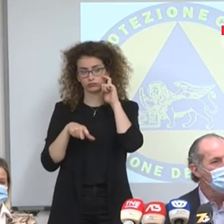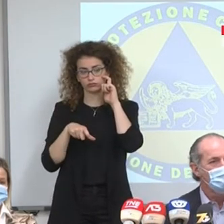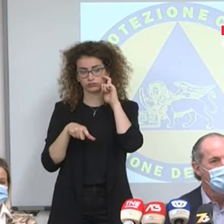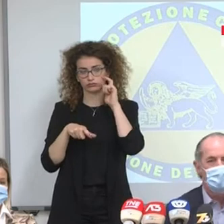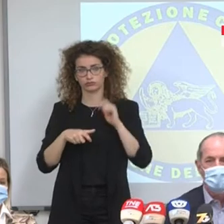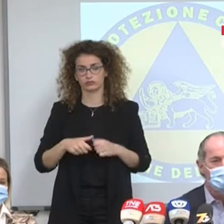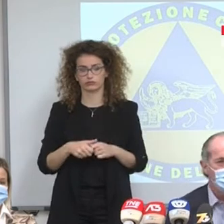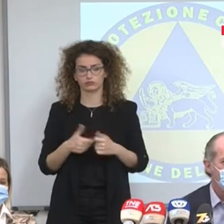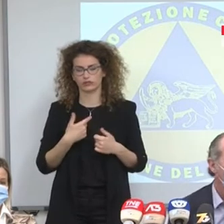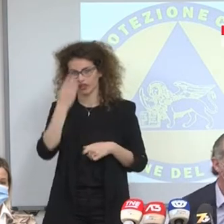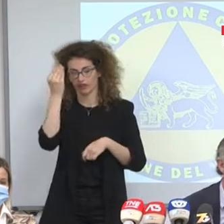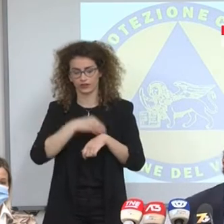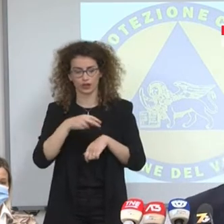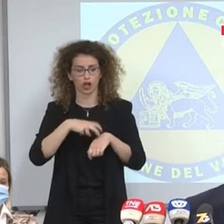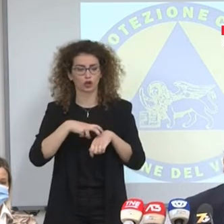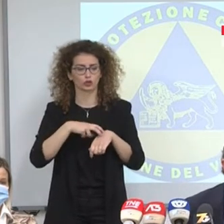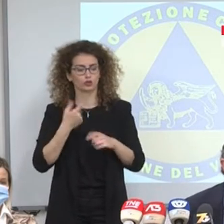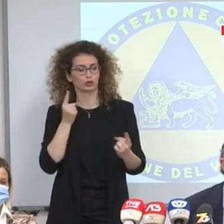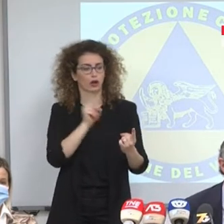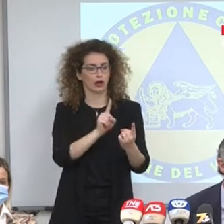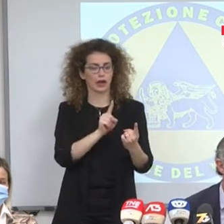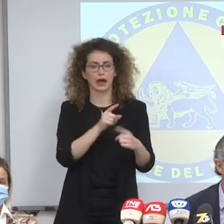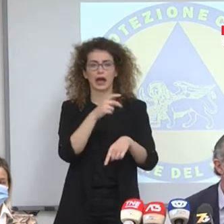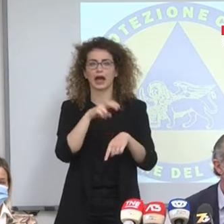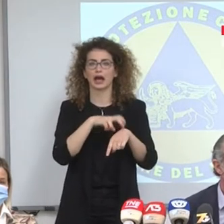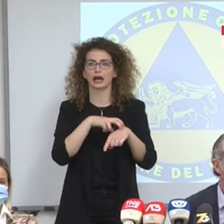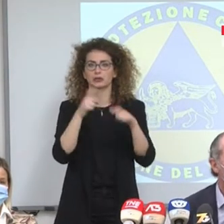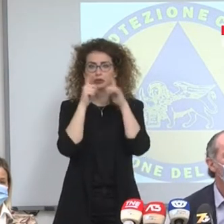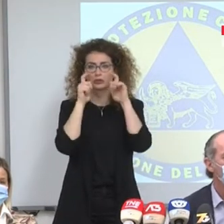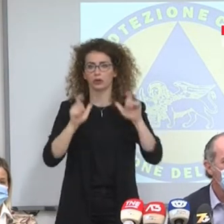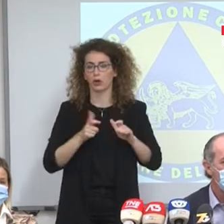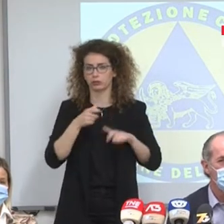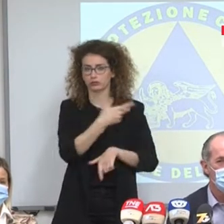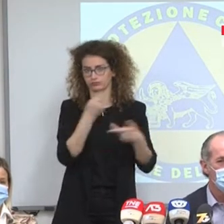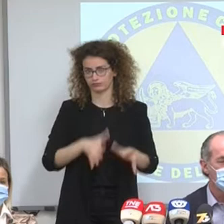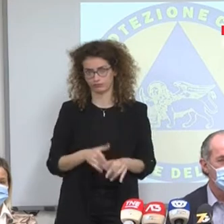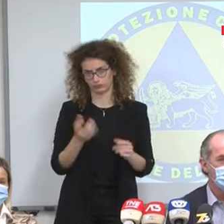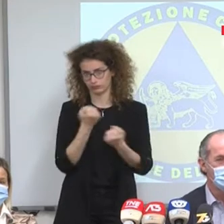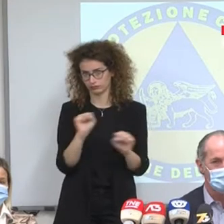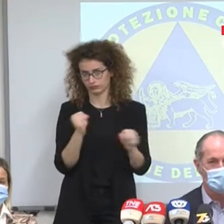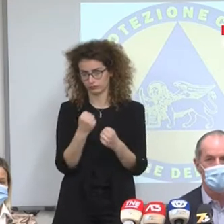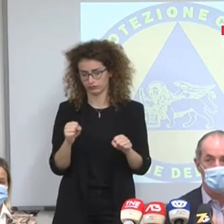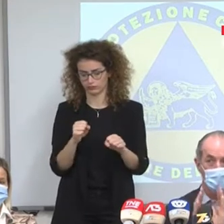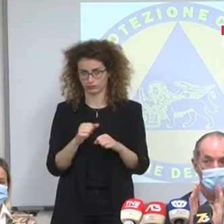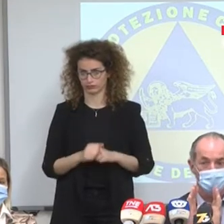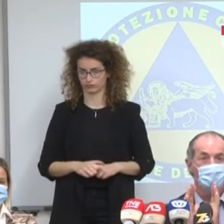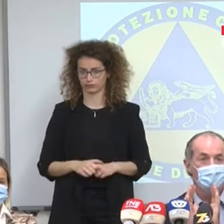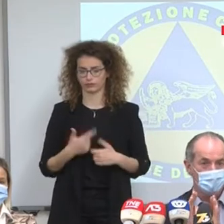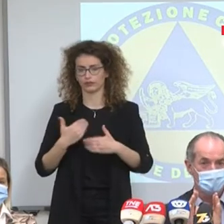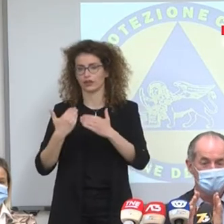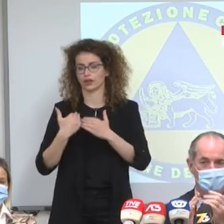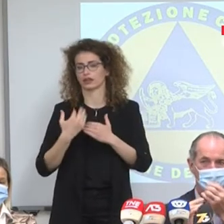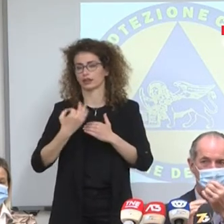Cioè non è che uno va dal medico, il medico lavora senza mascherina perché si è vaccinato. Quindi la tutela comunque ci deve essere sempre, perché ricordo